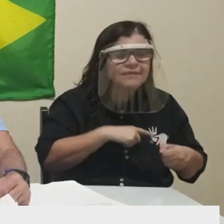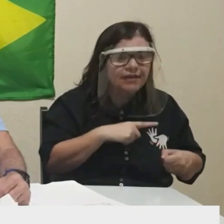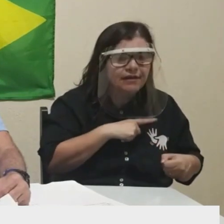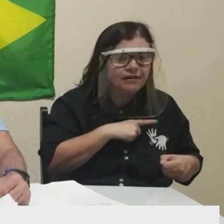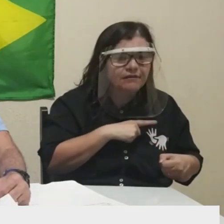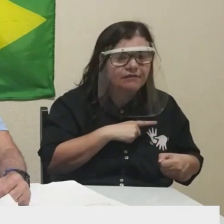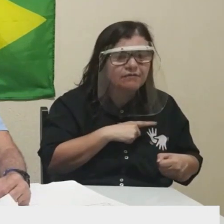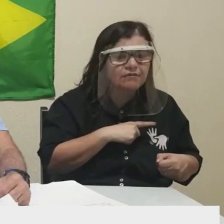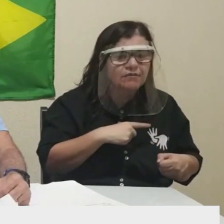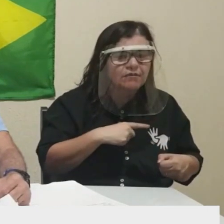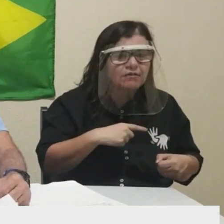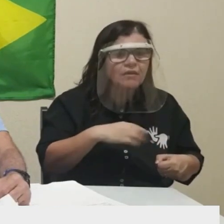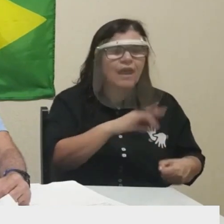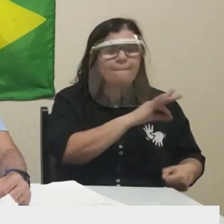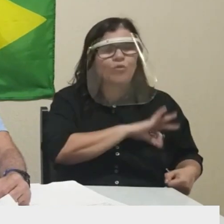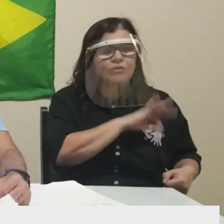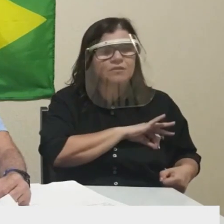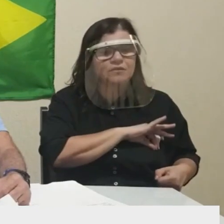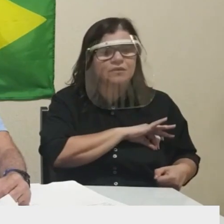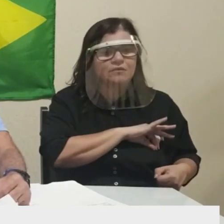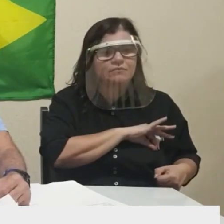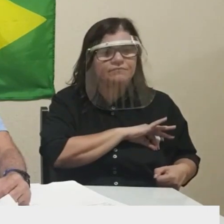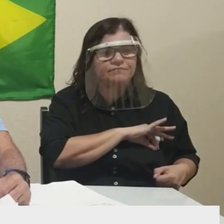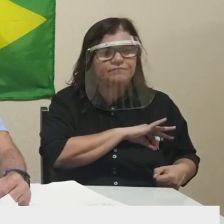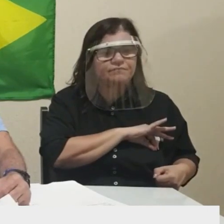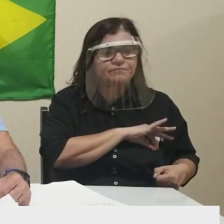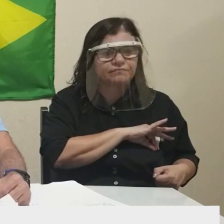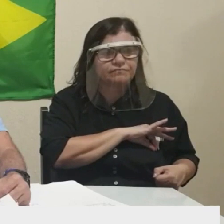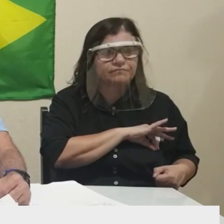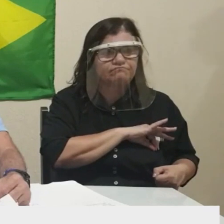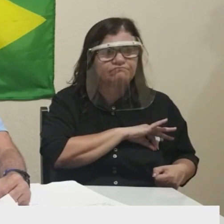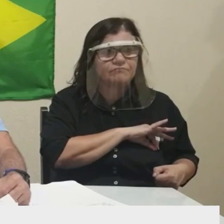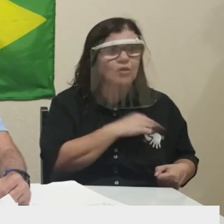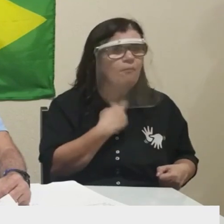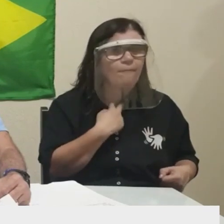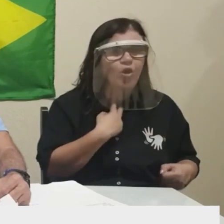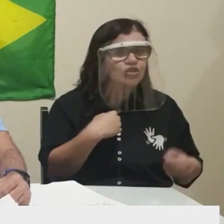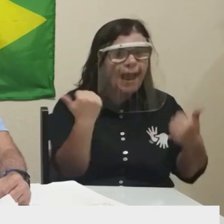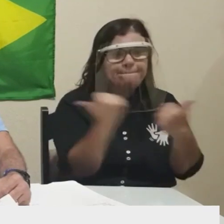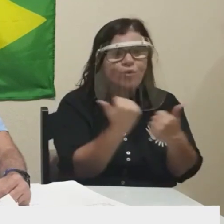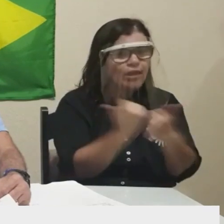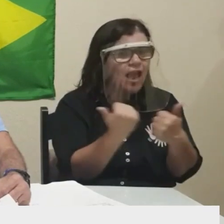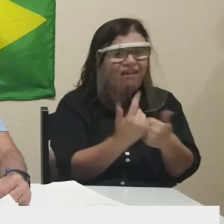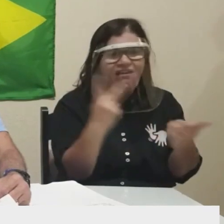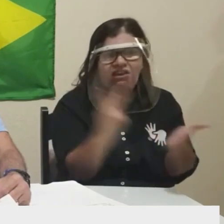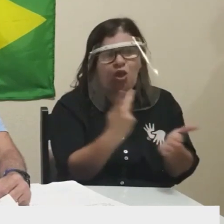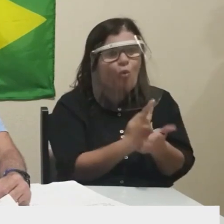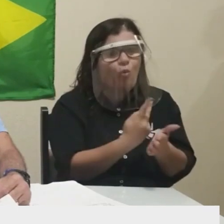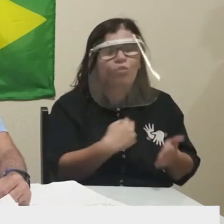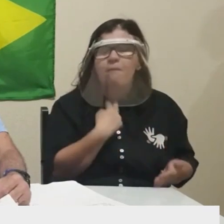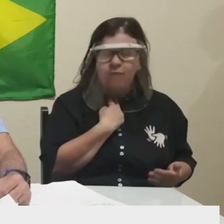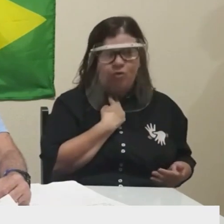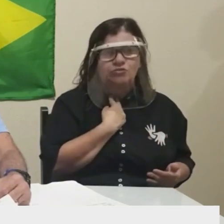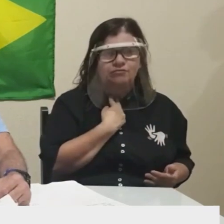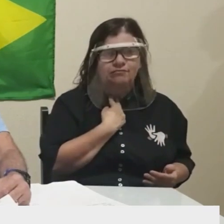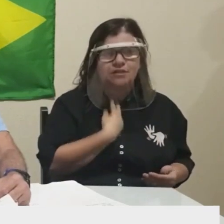também, a Polícia Federal não vai compactuar com condutas ilícitas. Então, se